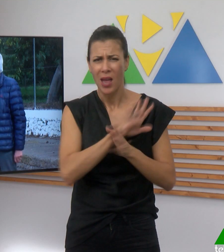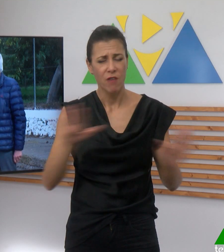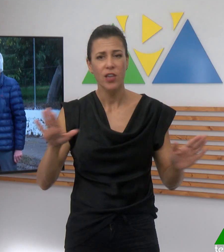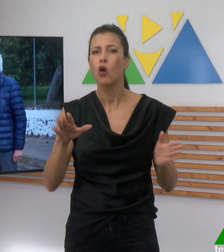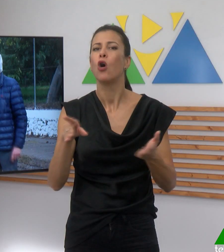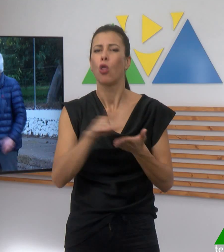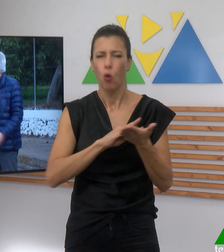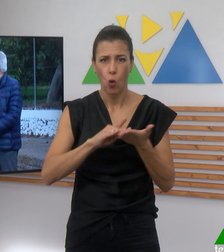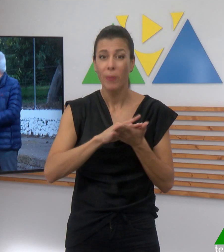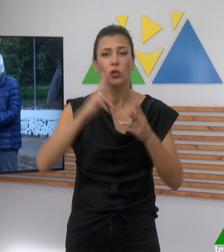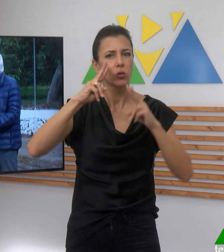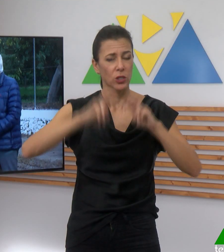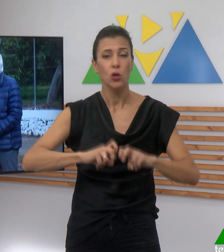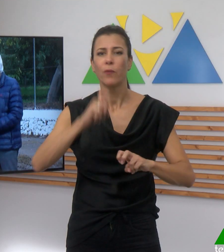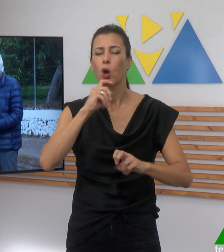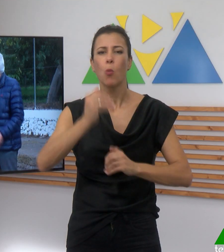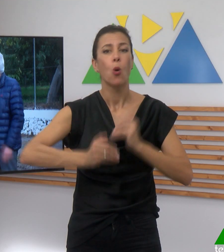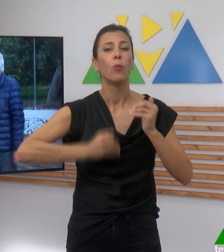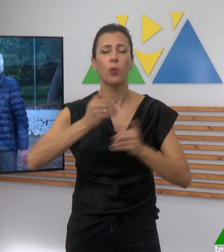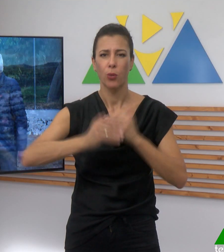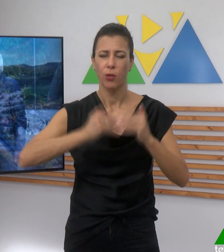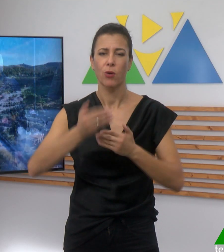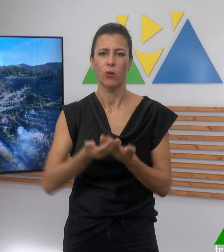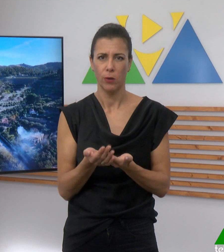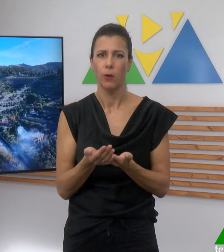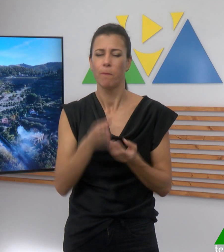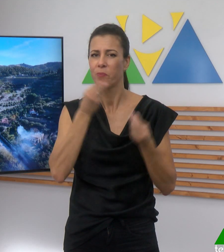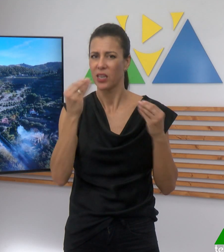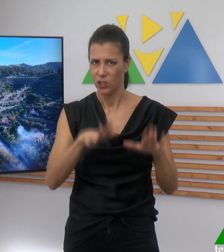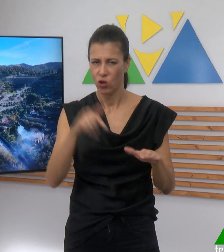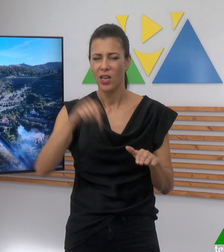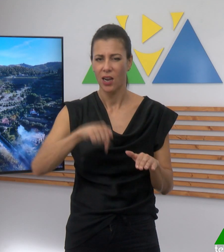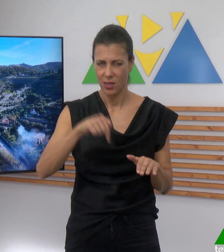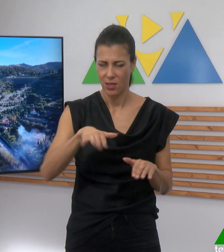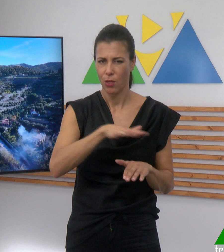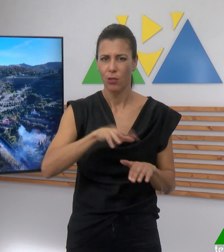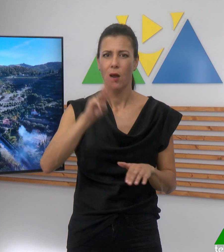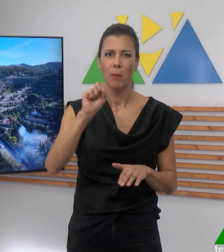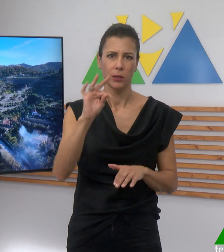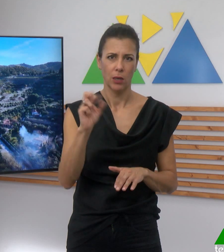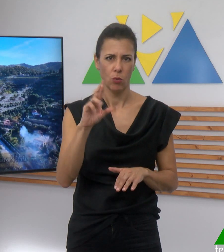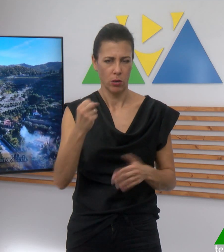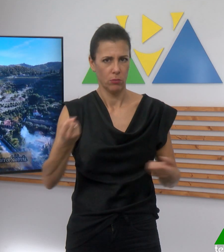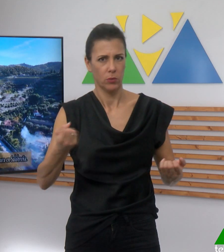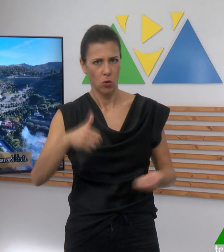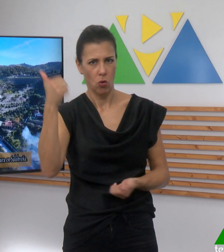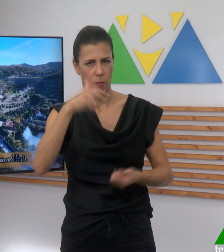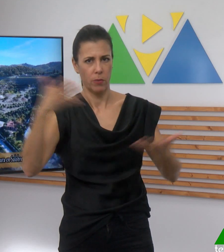investigación cómo evolucionó lo la la historia de de patura hombre la iglesia de aquí